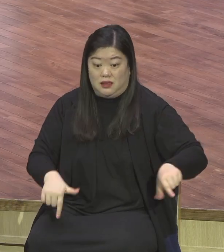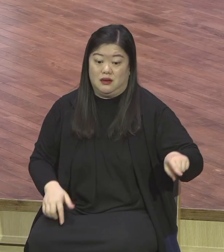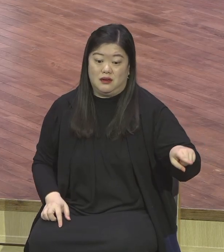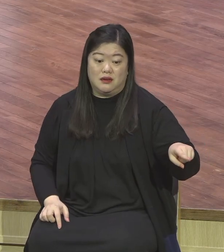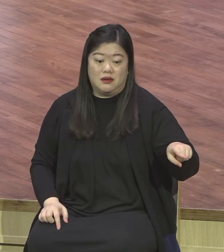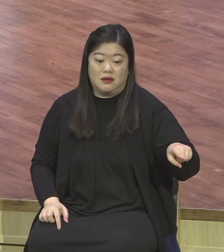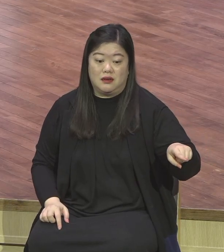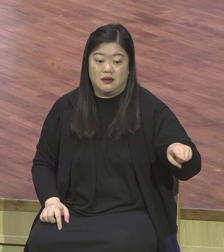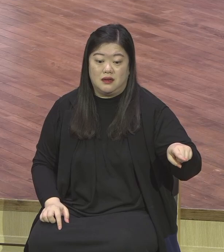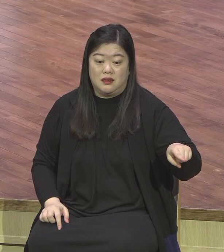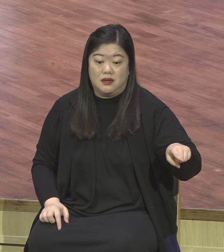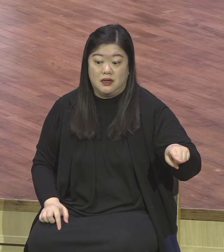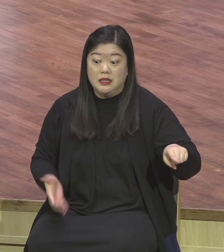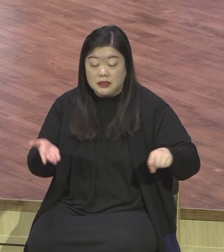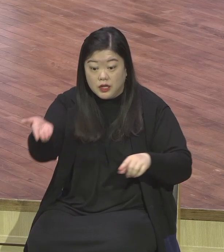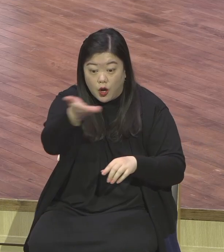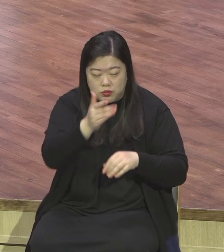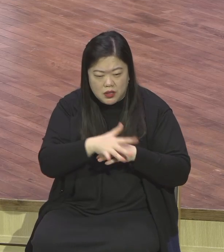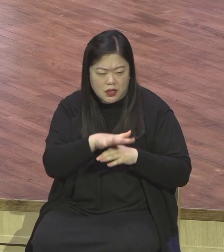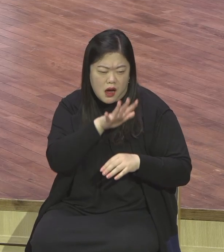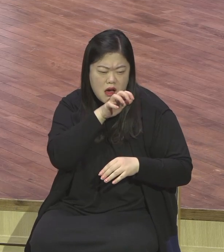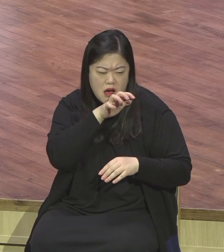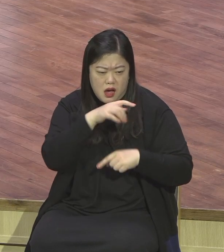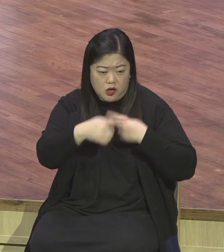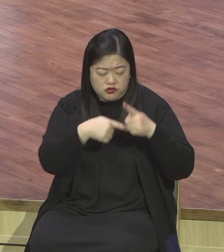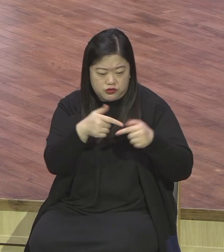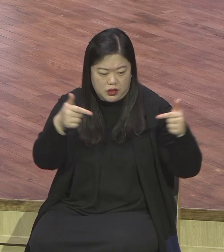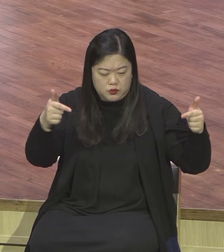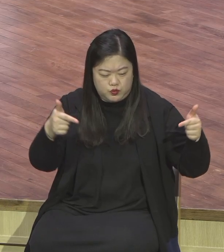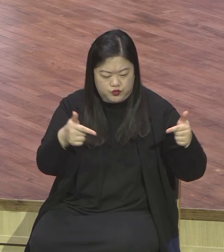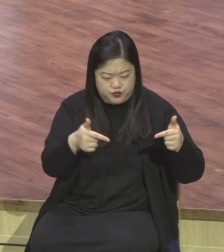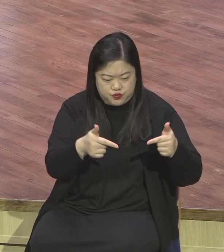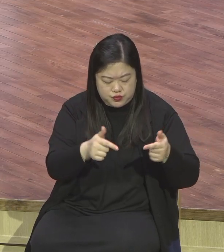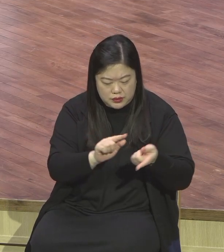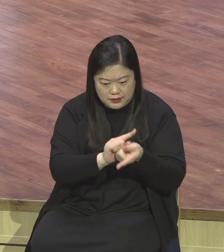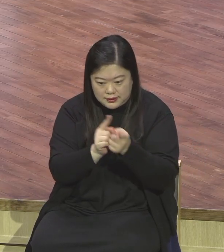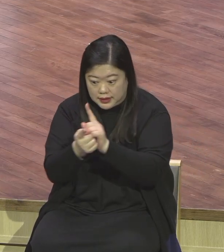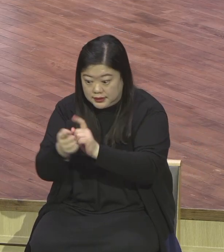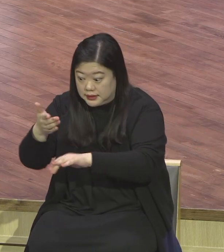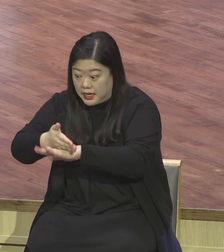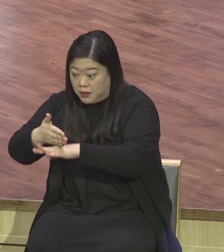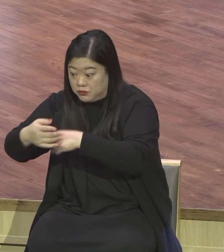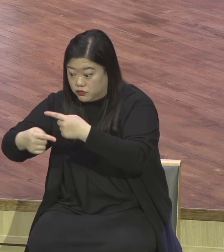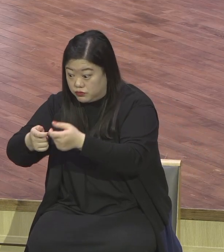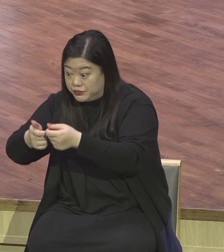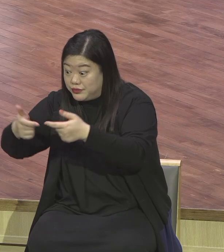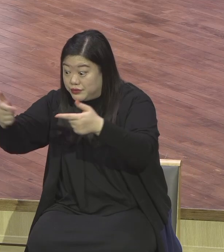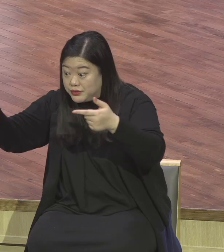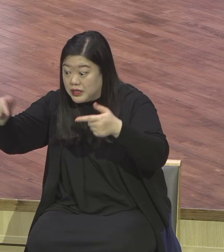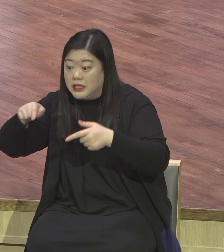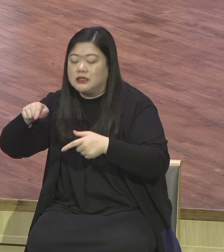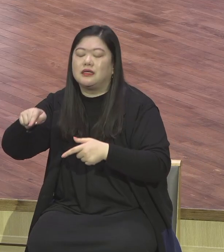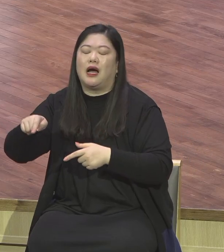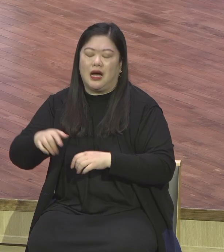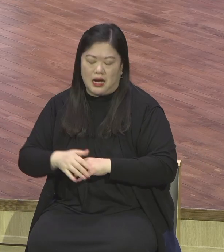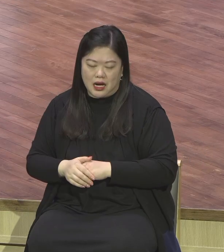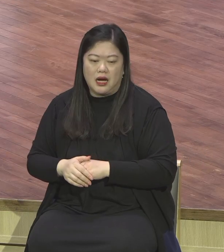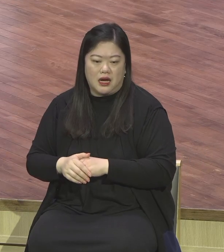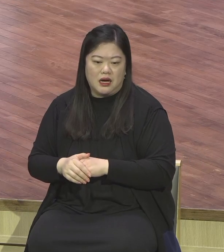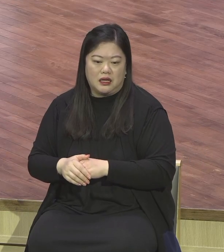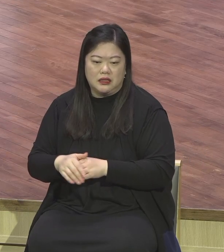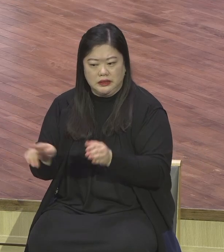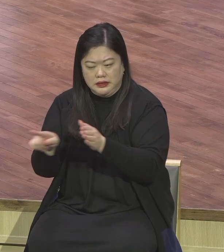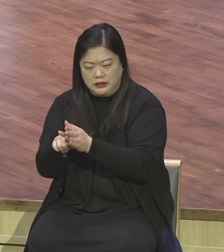졌는지가 영적 성숙도를 척하는 겁니다 감사체를 바꾸어 졌는가 이 가르마는 기준이에요